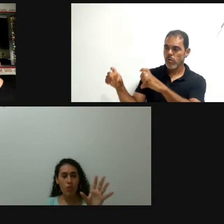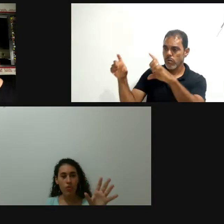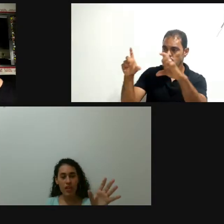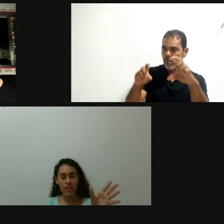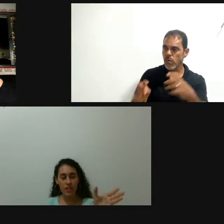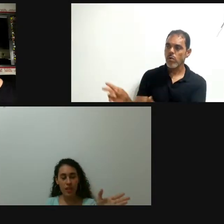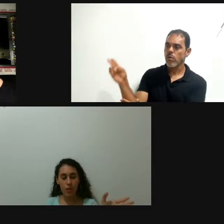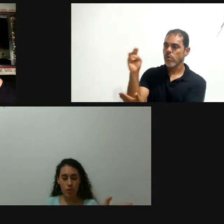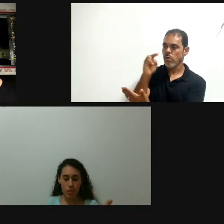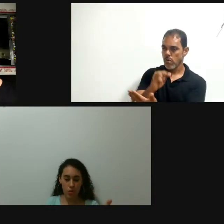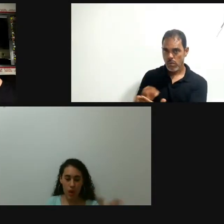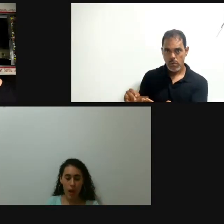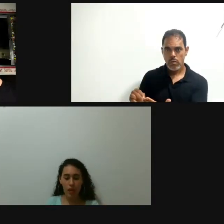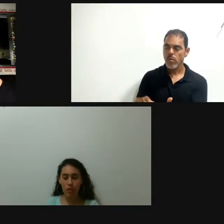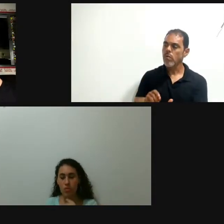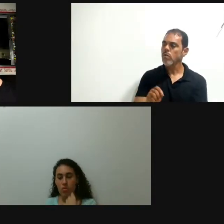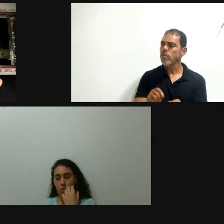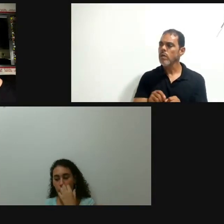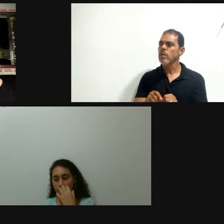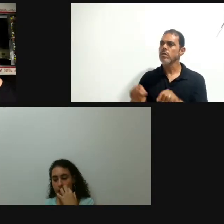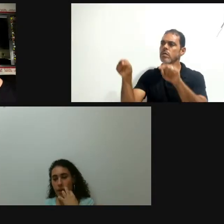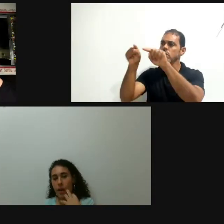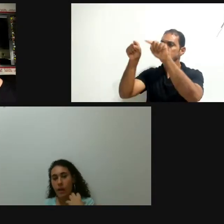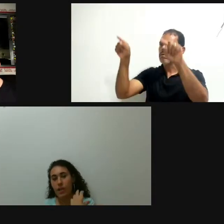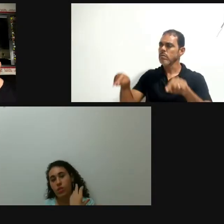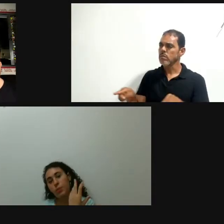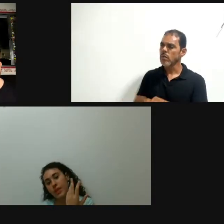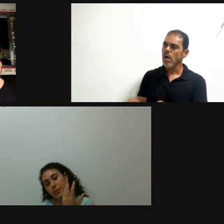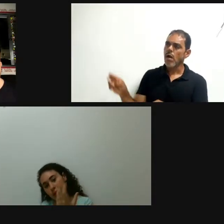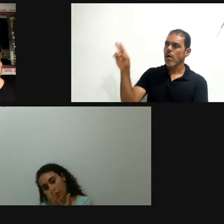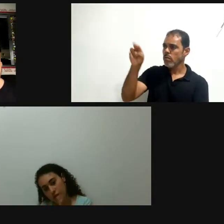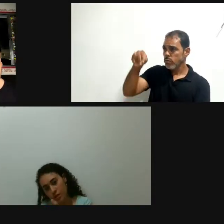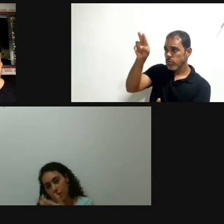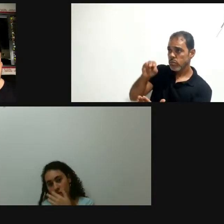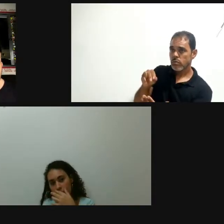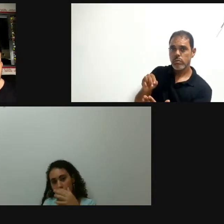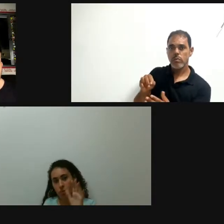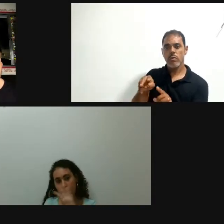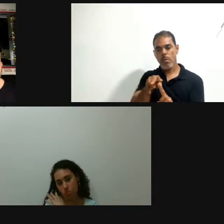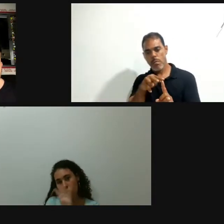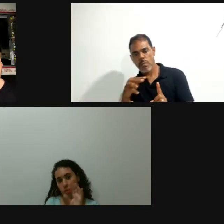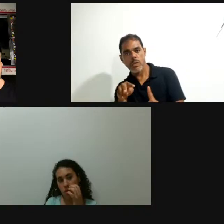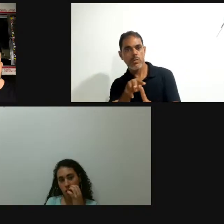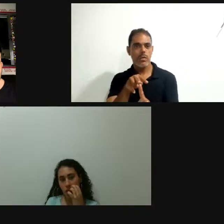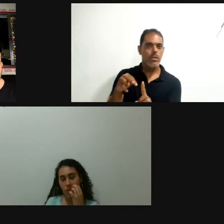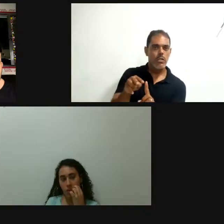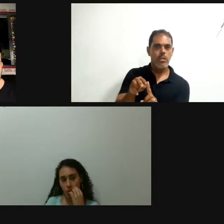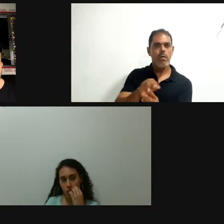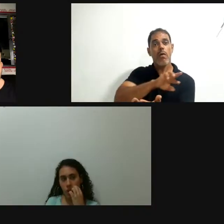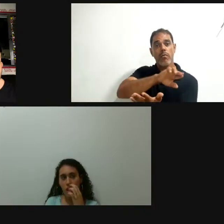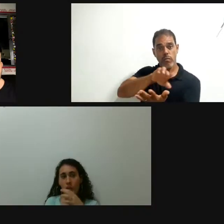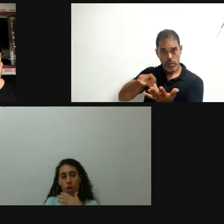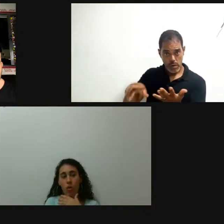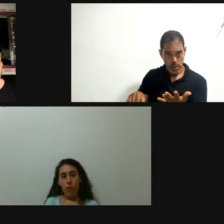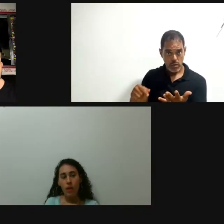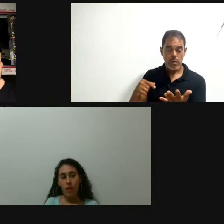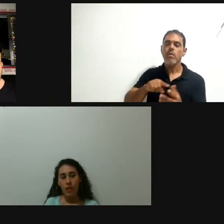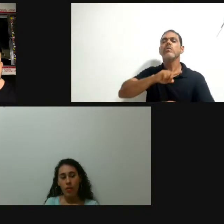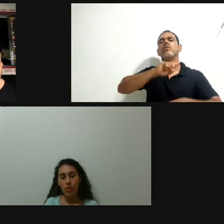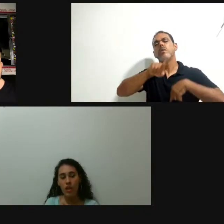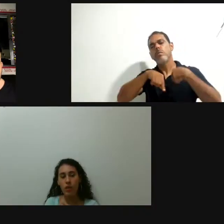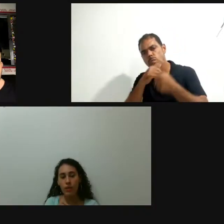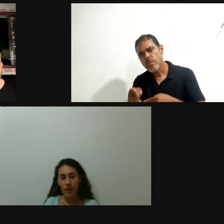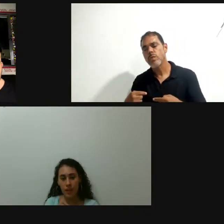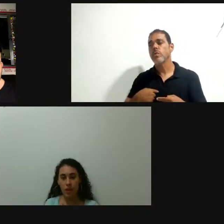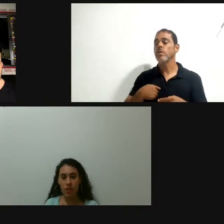de como fazer alguns quadros, ou até questão de perspectiva. Tudo isso envolve.